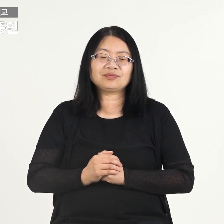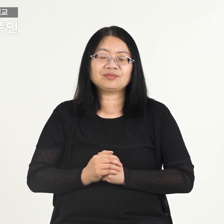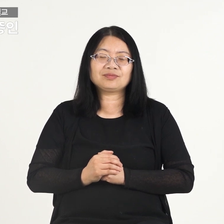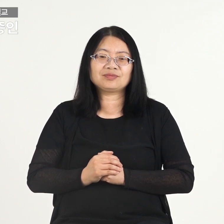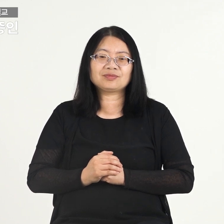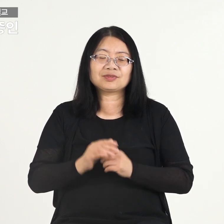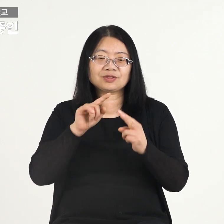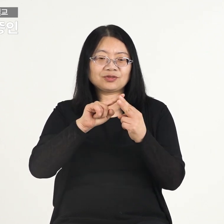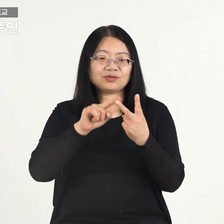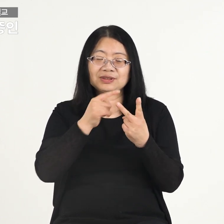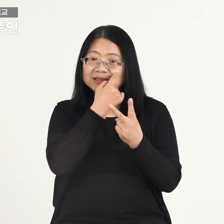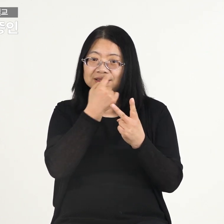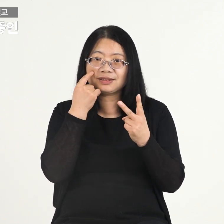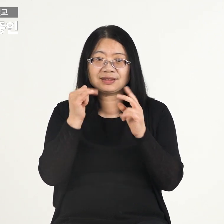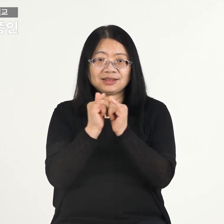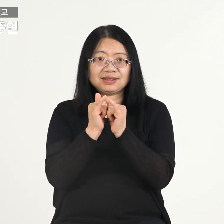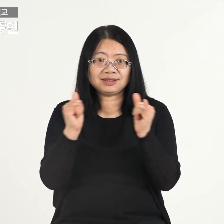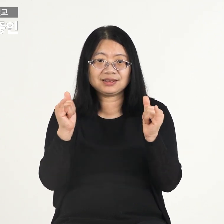두 증인이